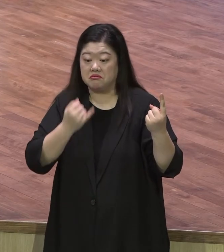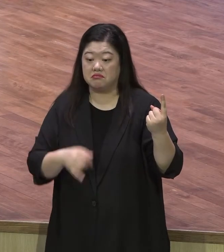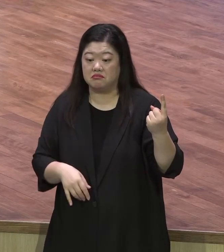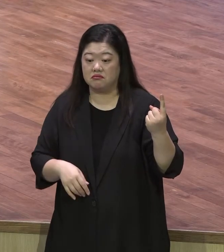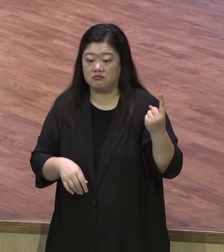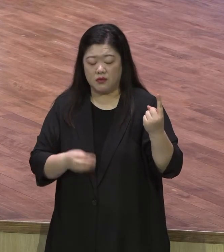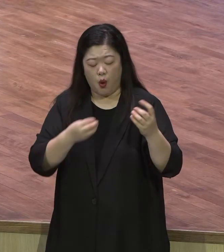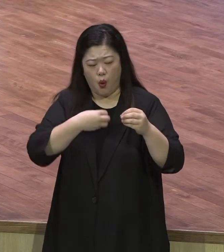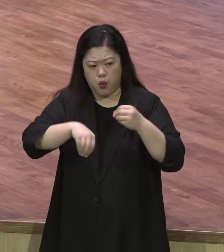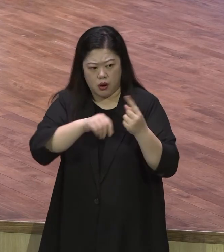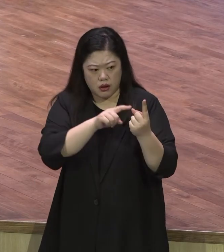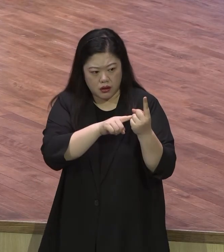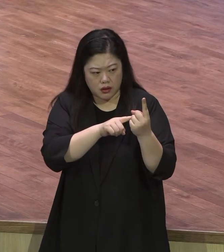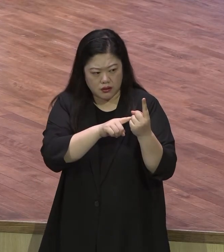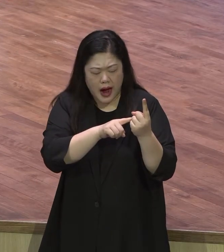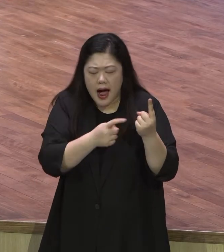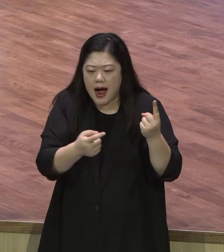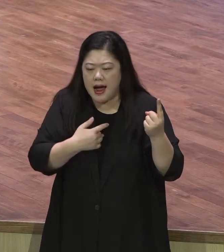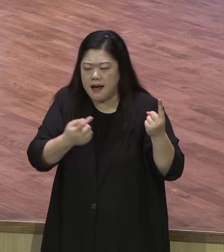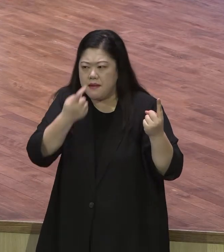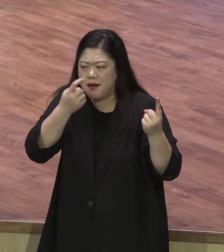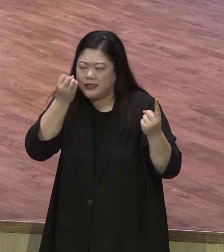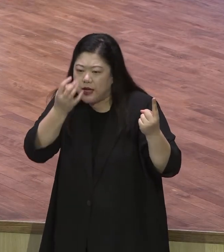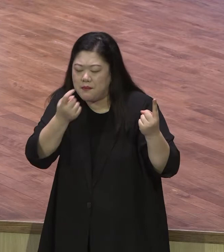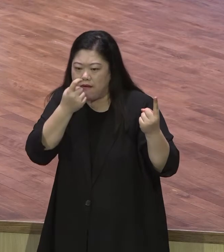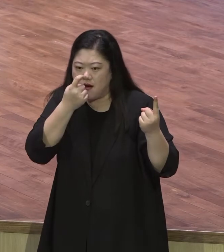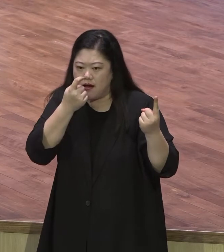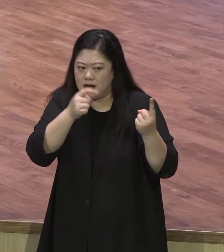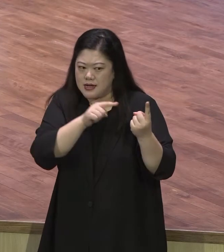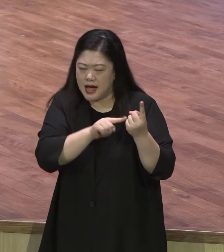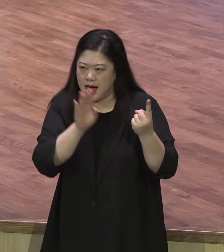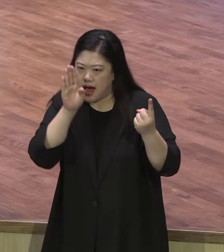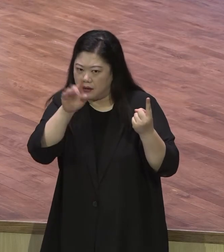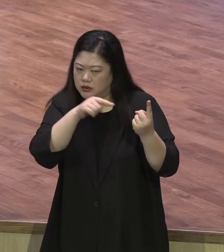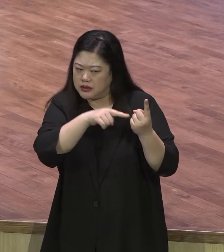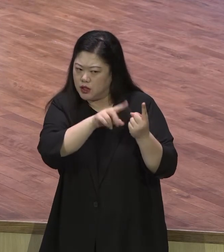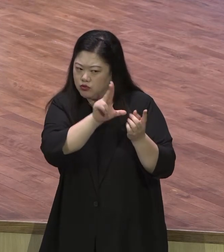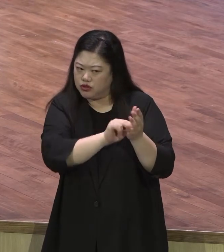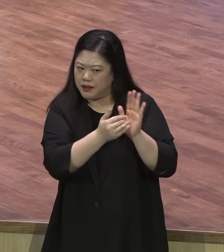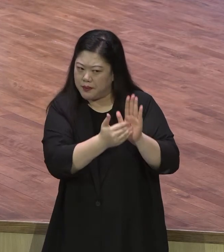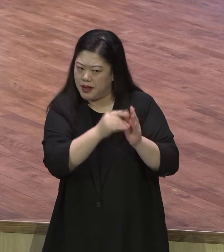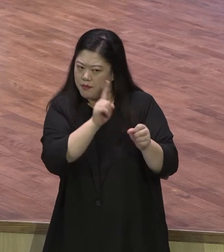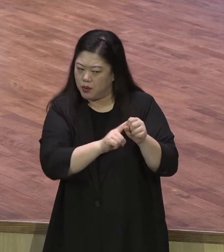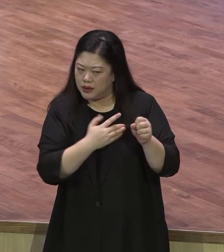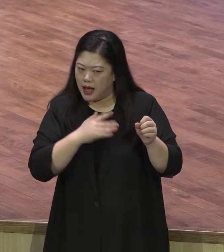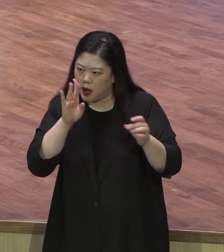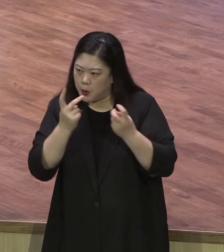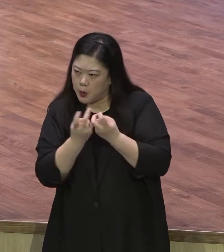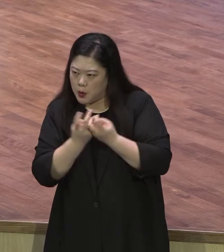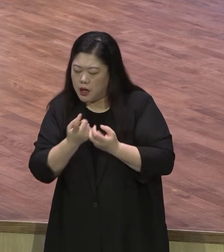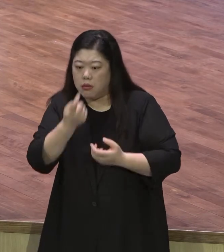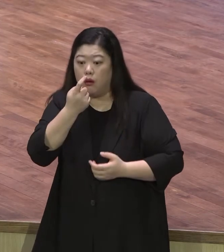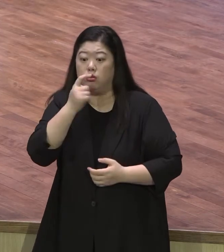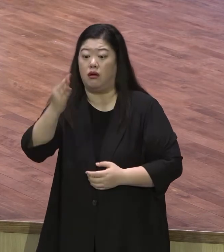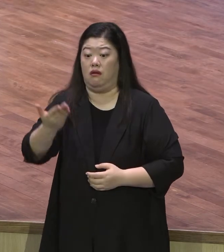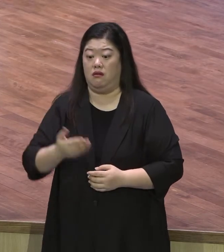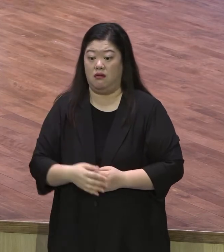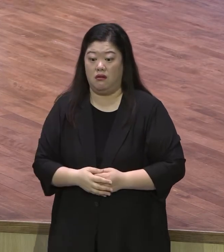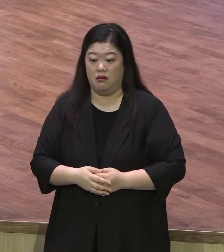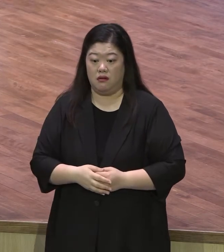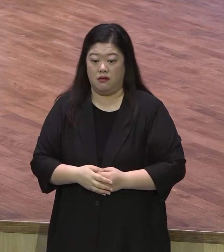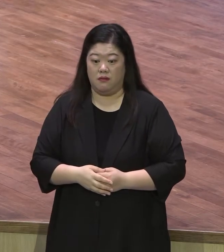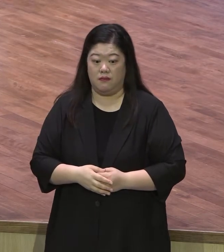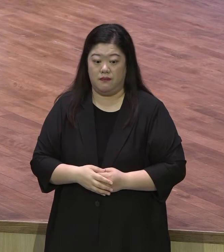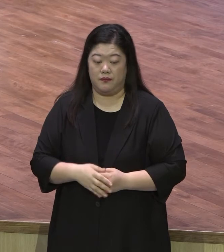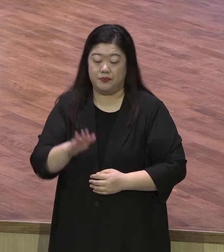열매를 맺습니다 열매를 시안하지요 그 속에 성령이 열매를 맺는다니까 요셉이